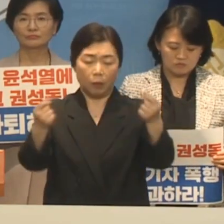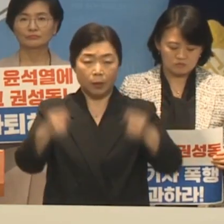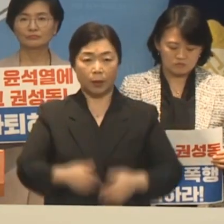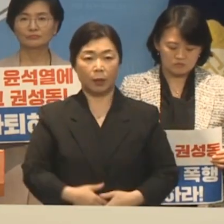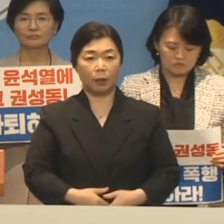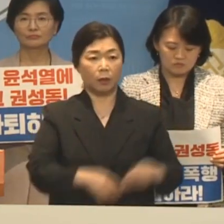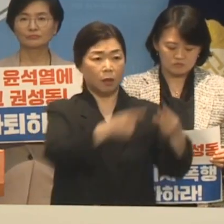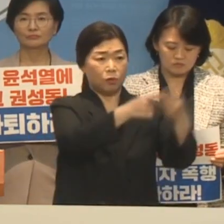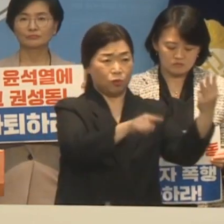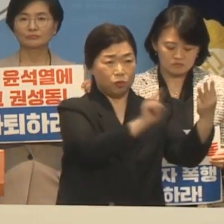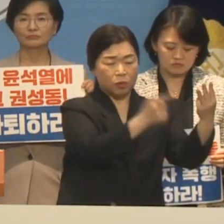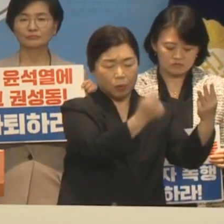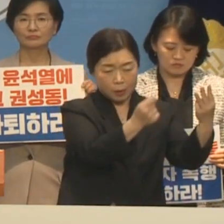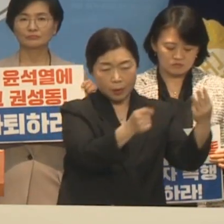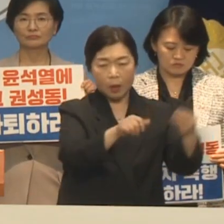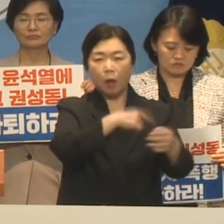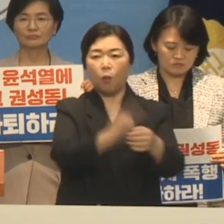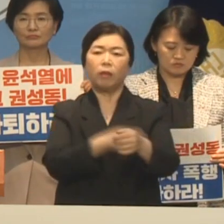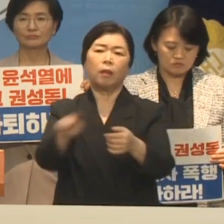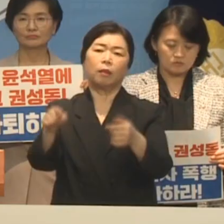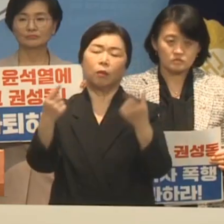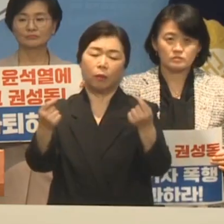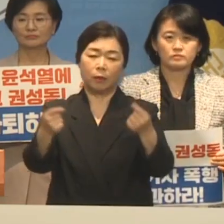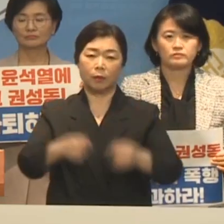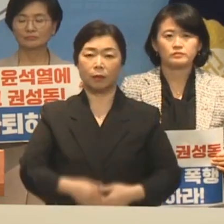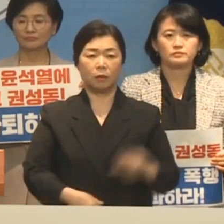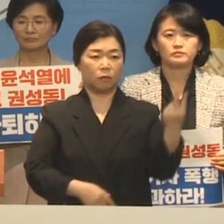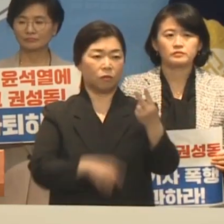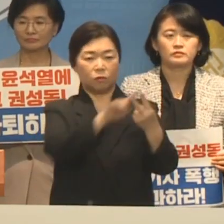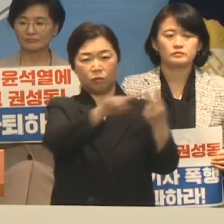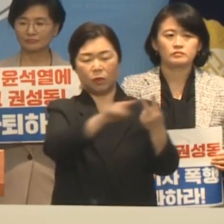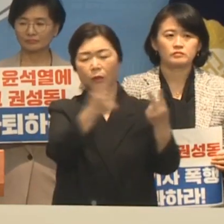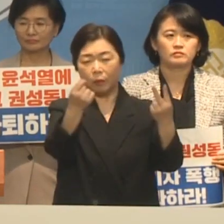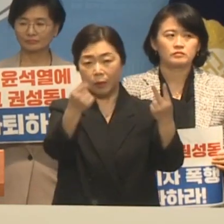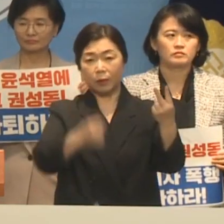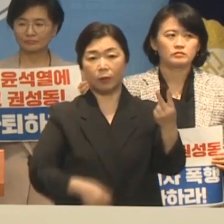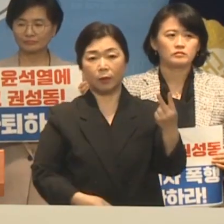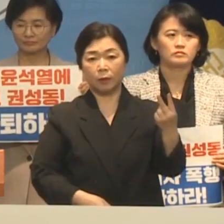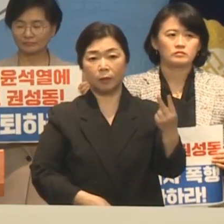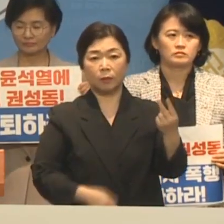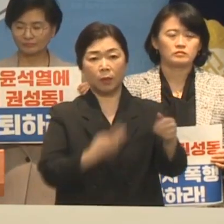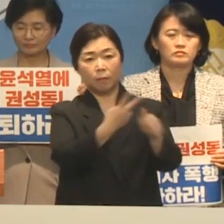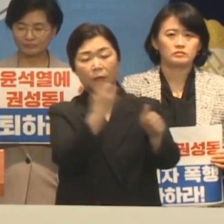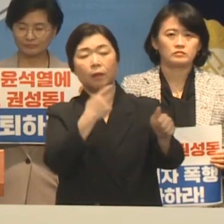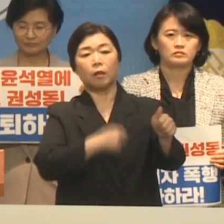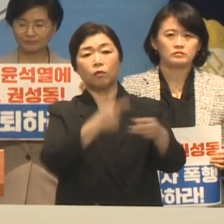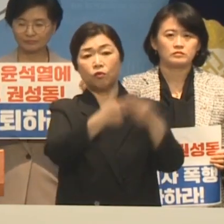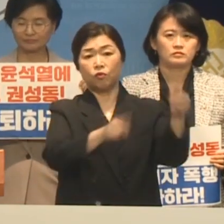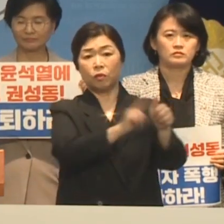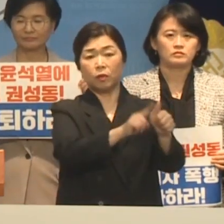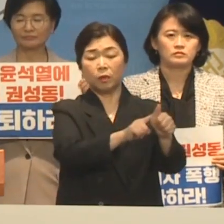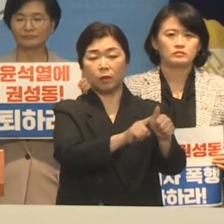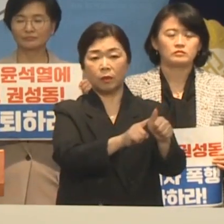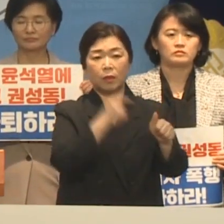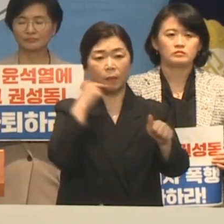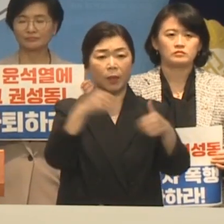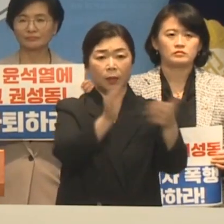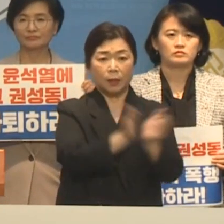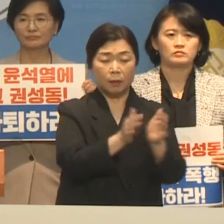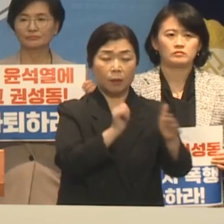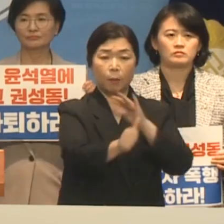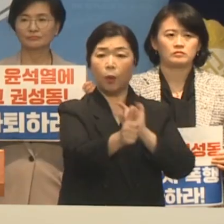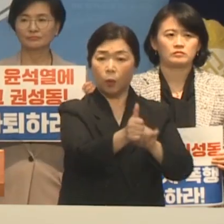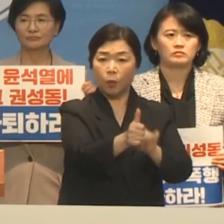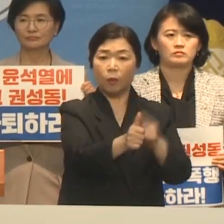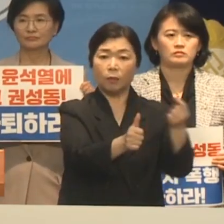역시 그 윤석열의 그 권성동입니다. 파면된 내란 속의 윤석열을 탄생시킨 정당의